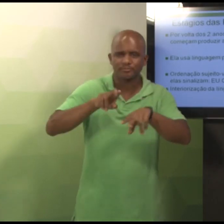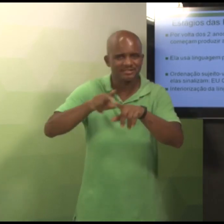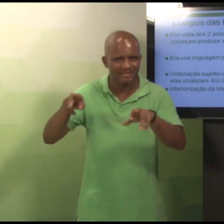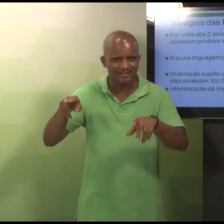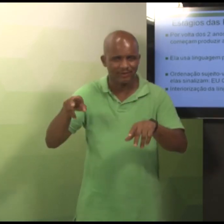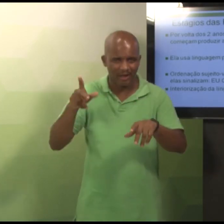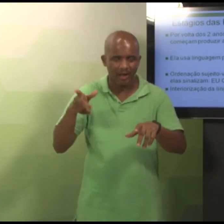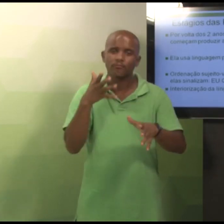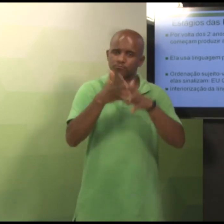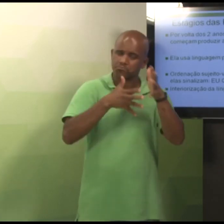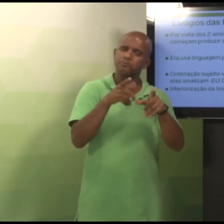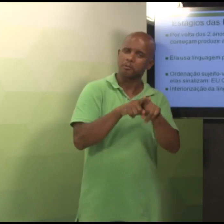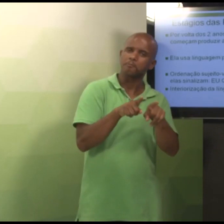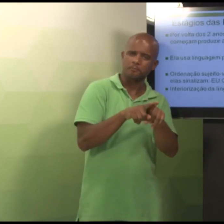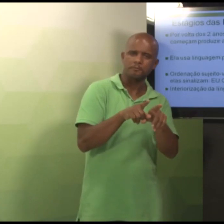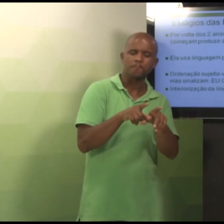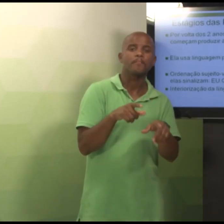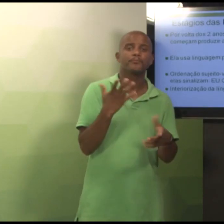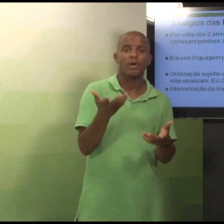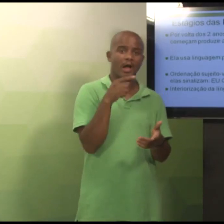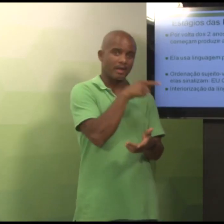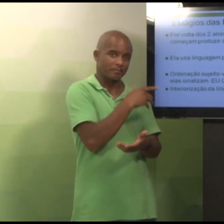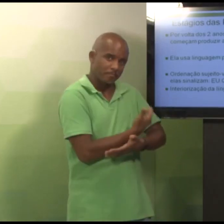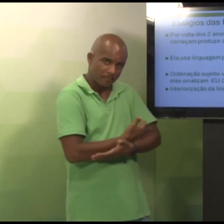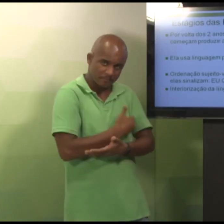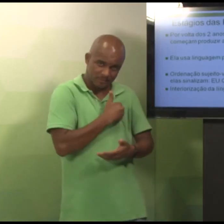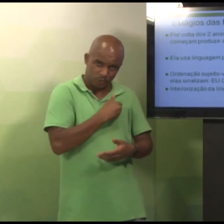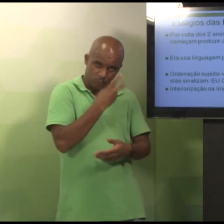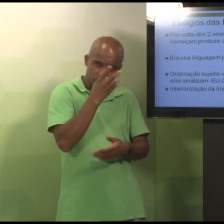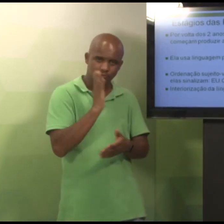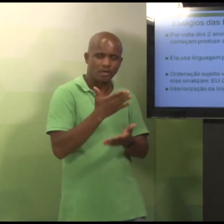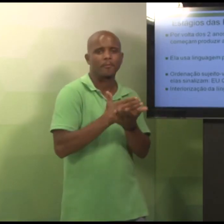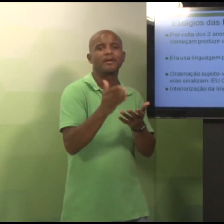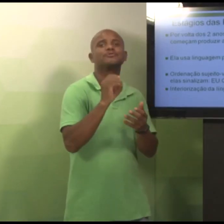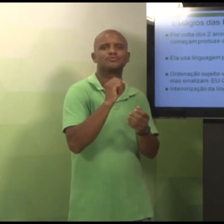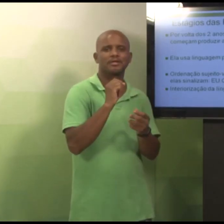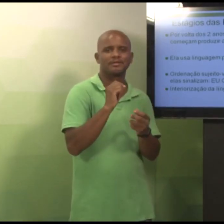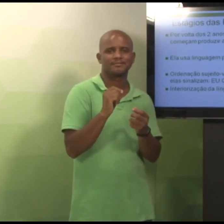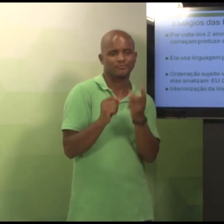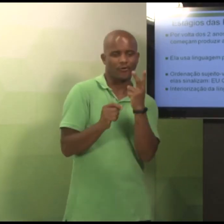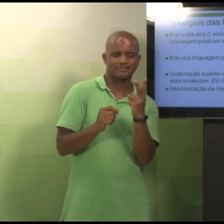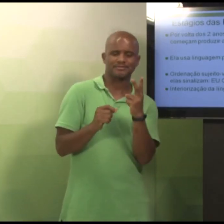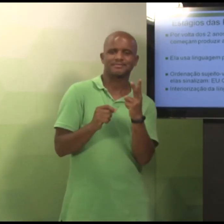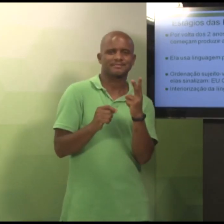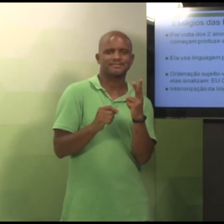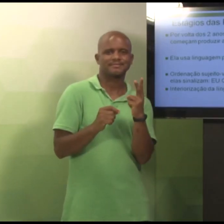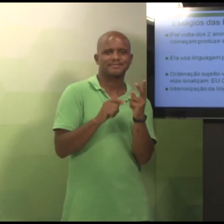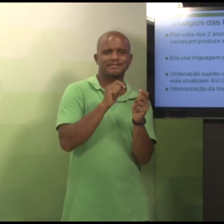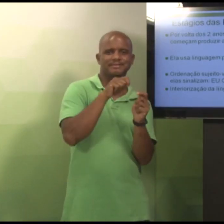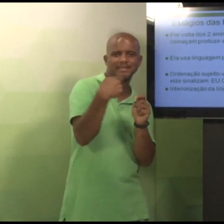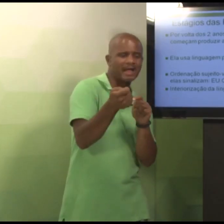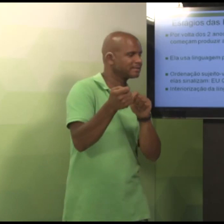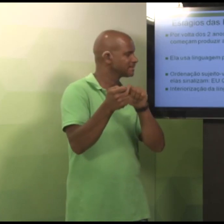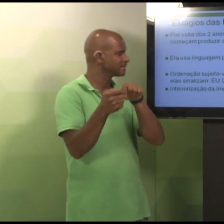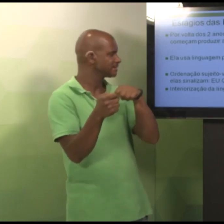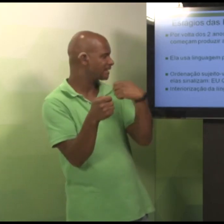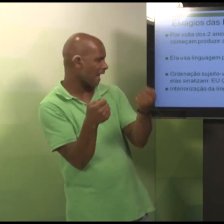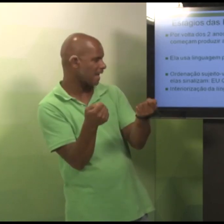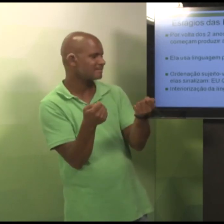Correto? Na língua de sinais, nós também temos isso. E o bebê, nesse período aqui, ele já é capaz de fazer essas combinações